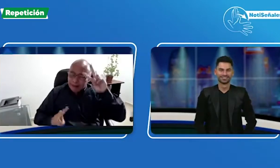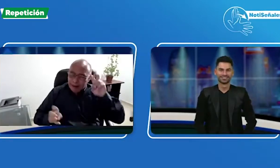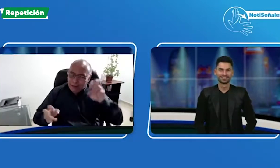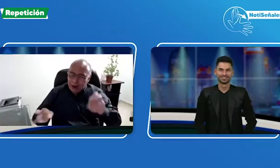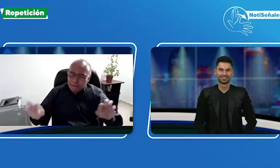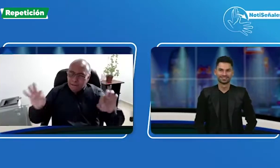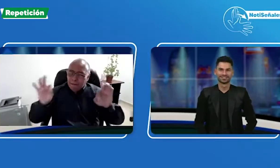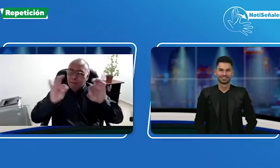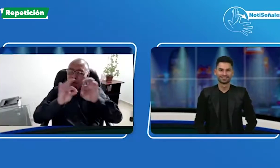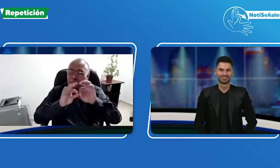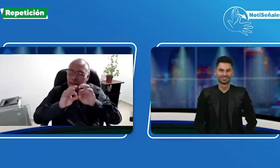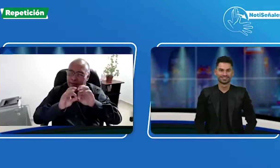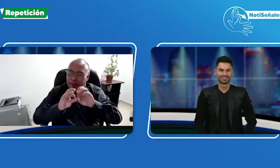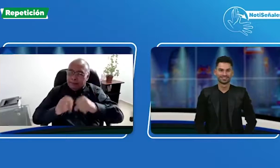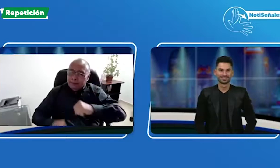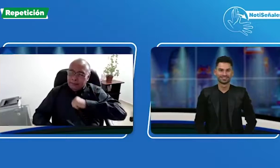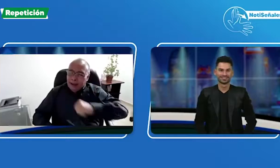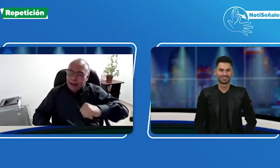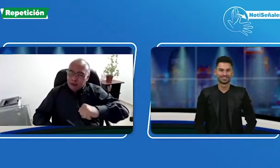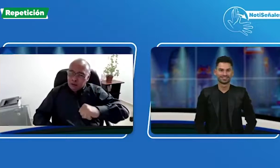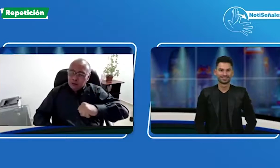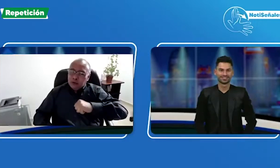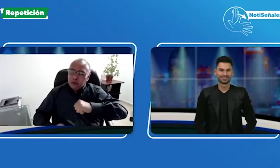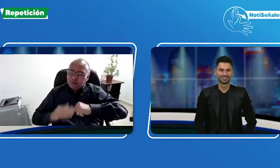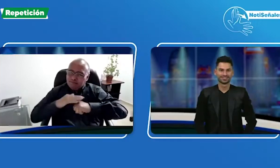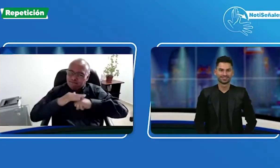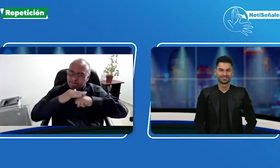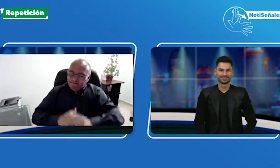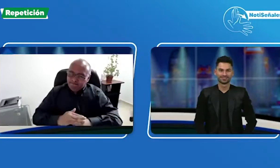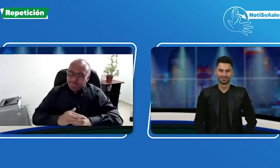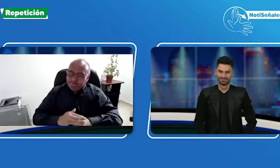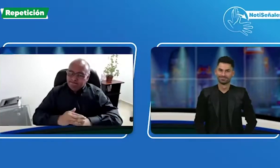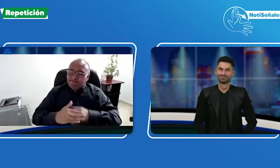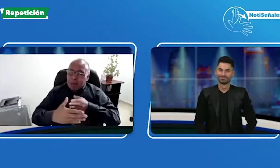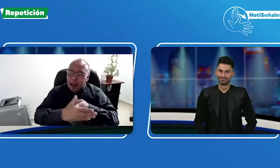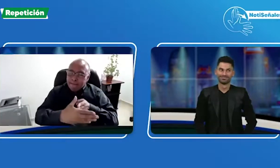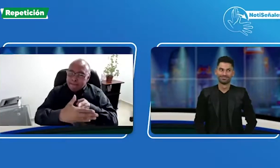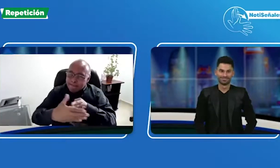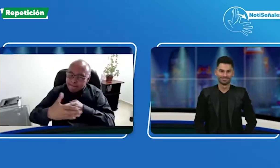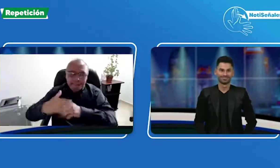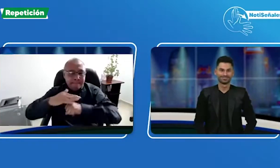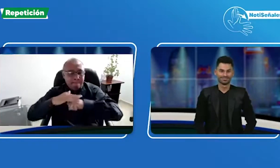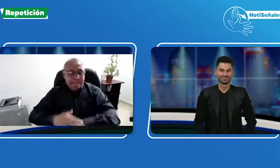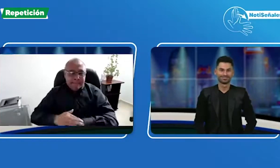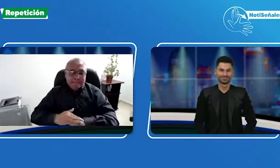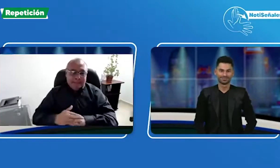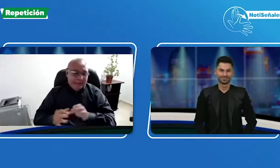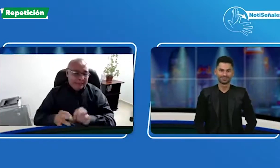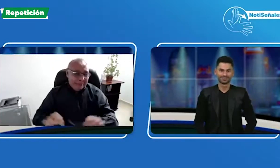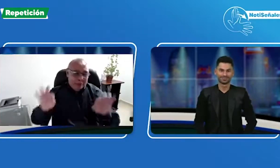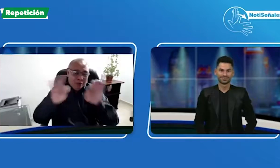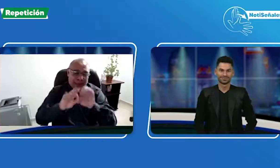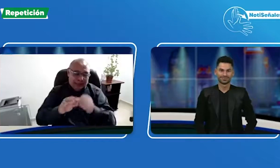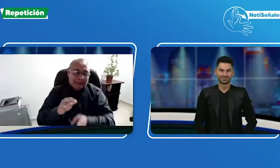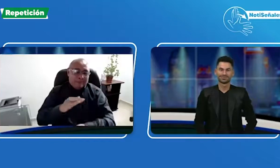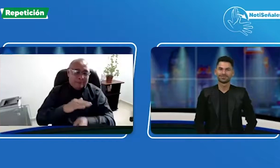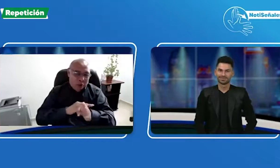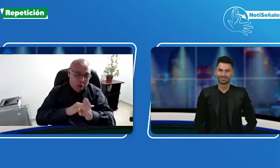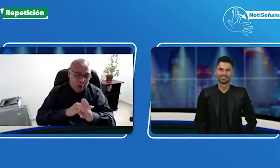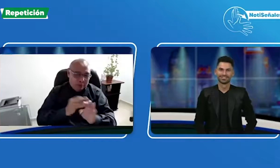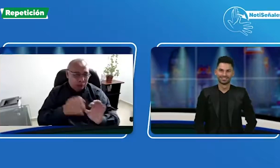Tarde Y Continuamos Entonces Con Nuestro Lema Nuestra Campaña Sin Accesibilidad No Hay Derechos